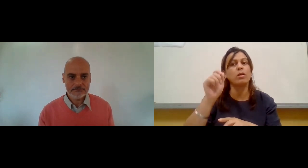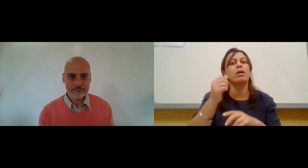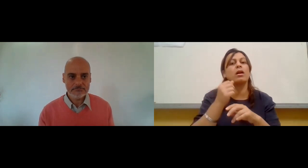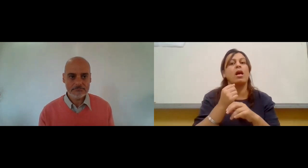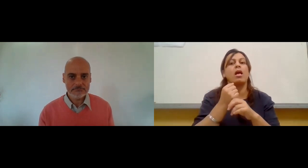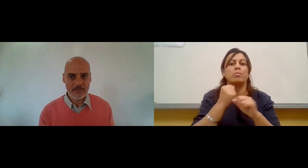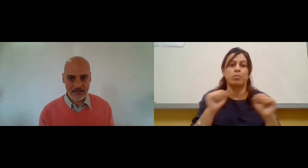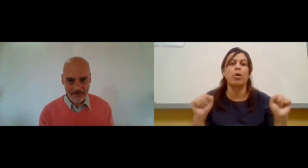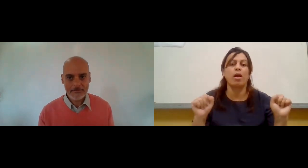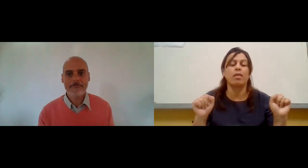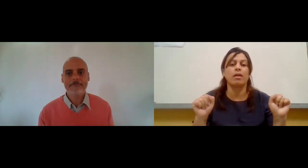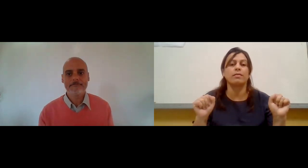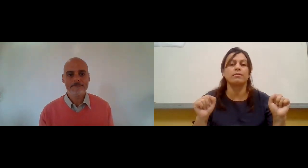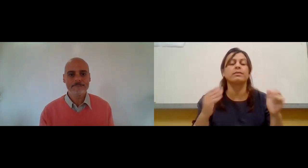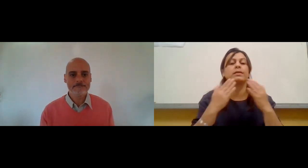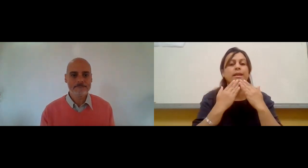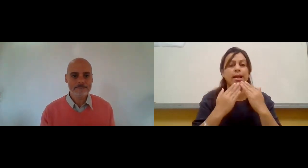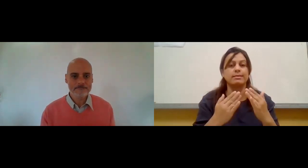Bien, muchas gracias. De nada.